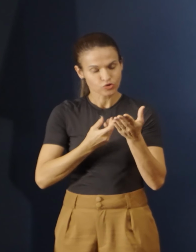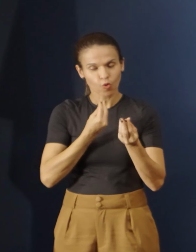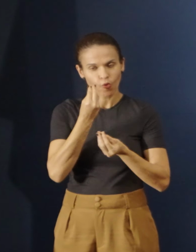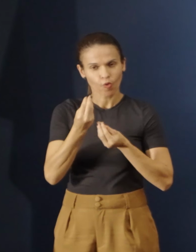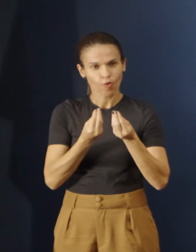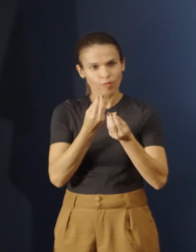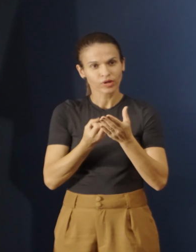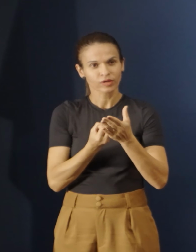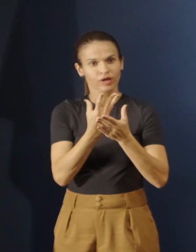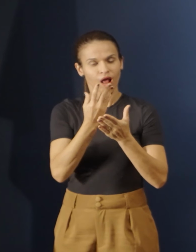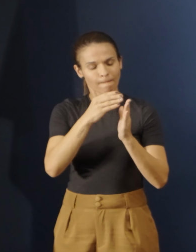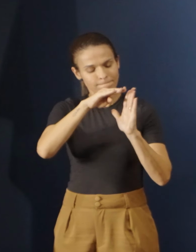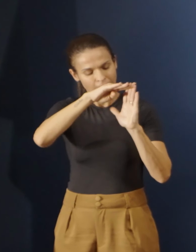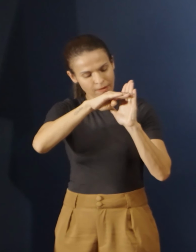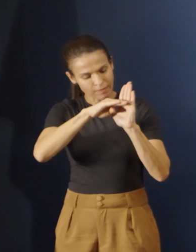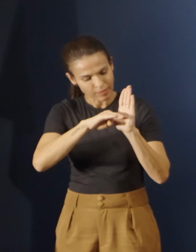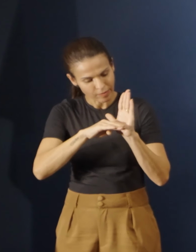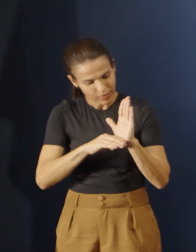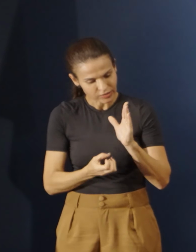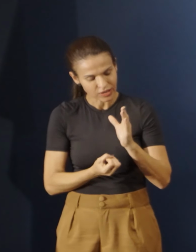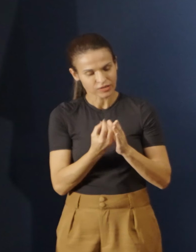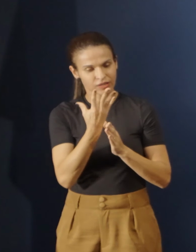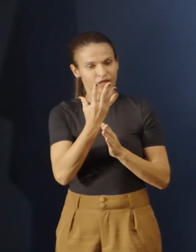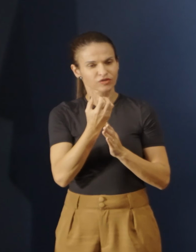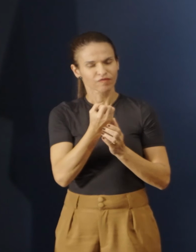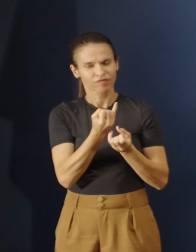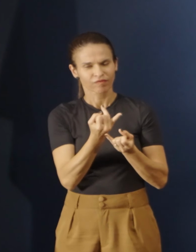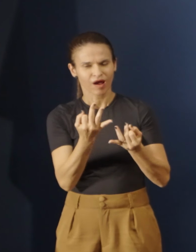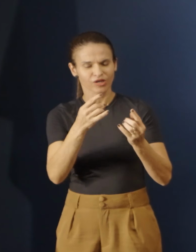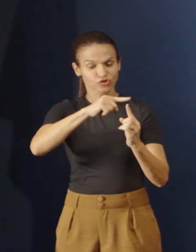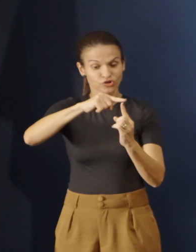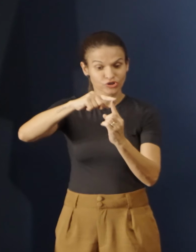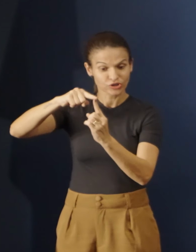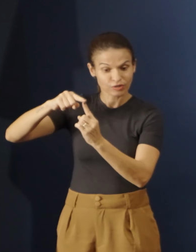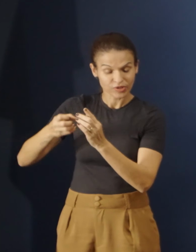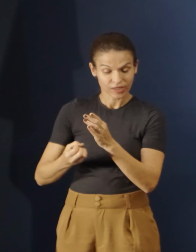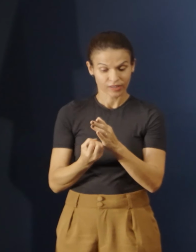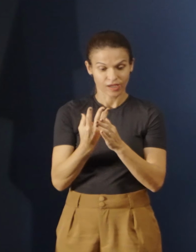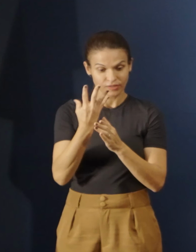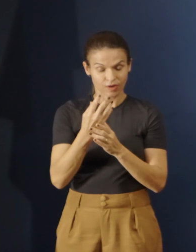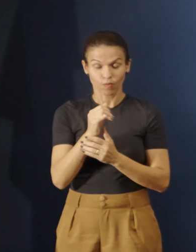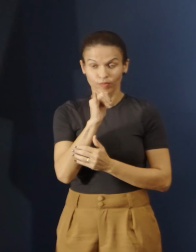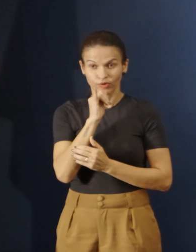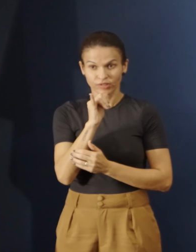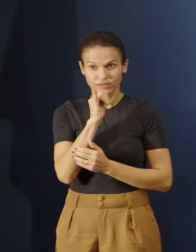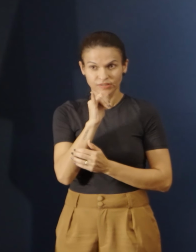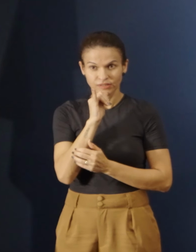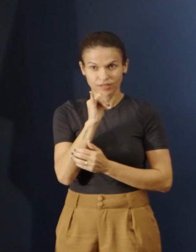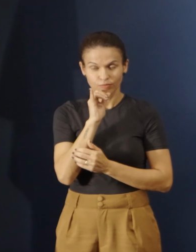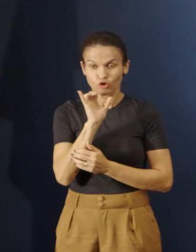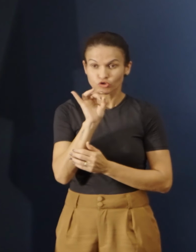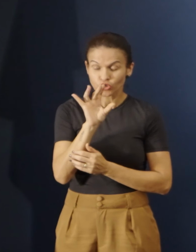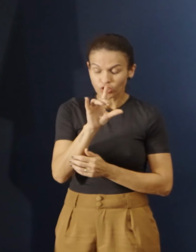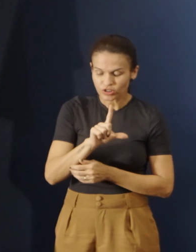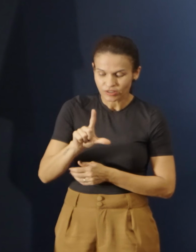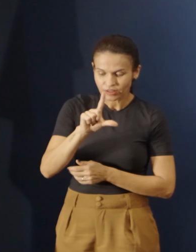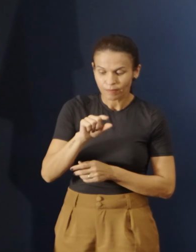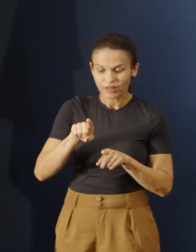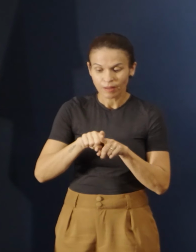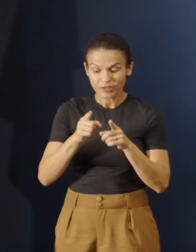criação, com as etapas da criação e com as várias versões da criação. Eu vou dar um exemplo não apenas de literatura, mas